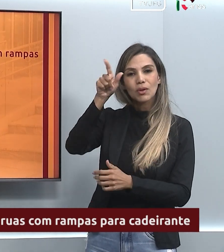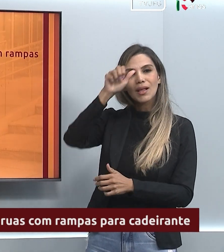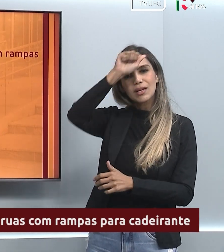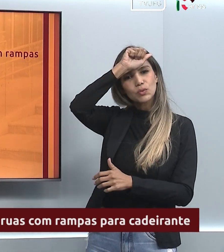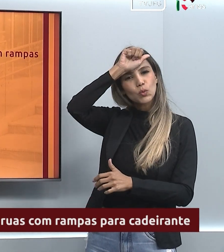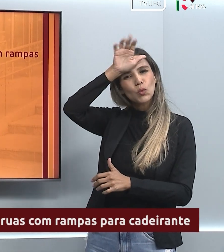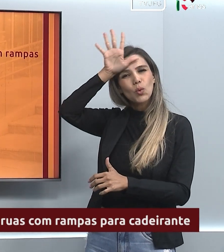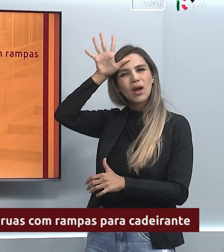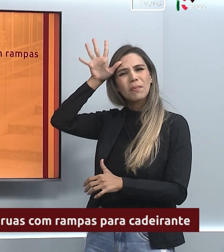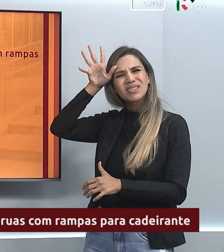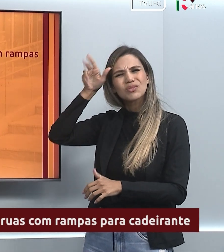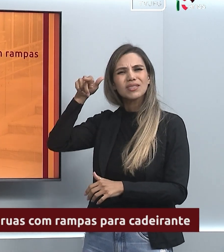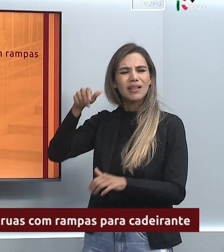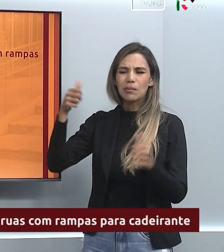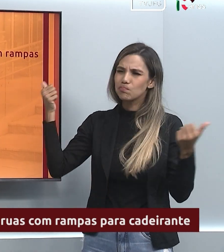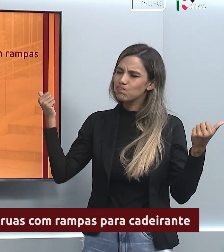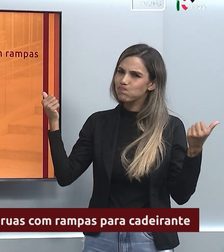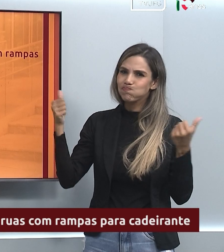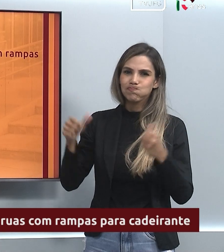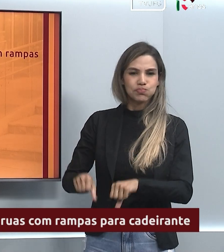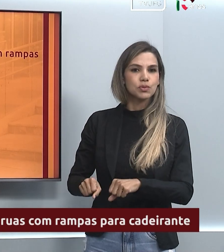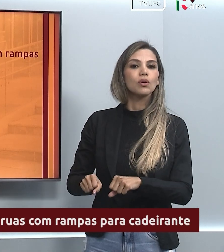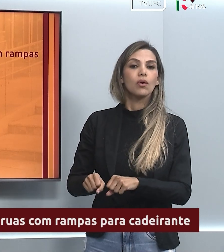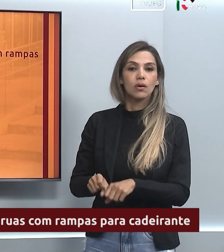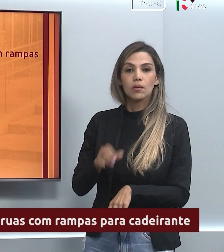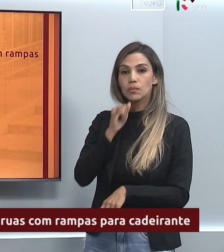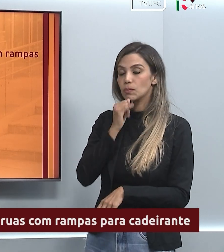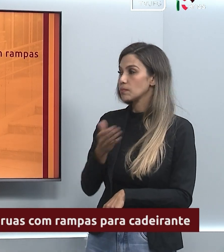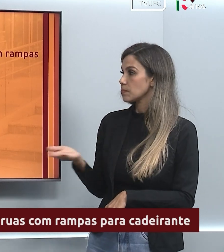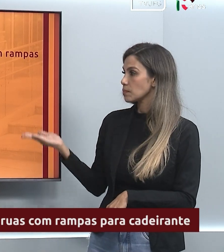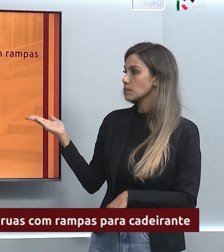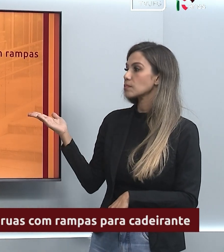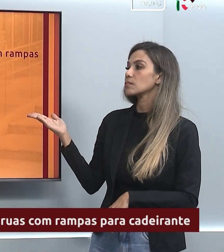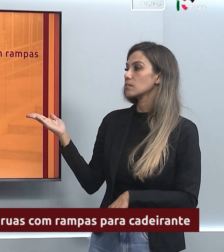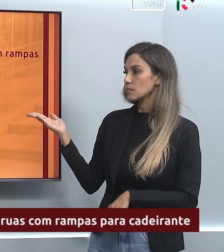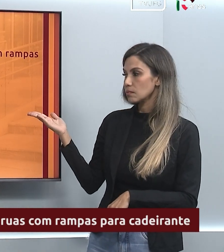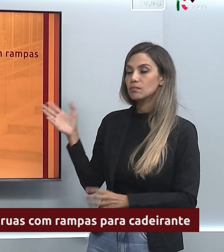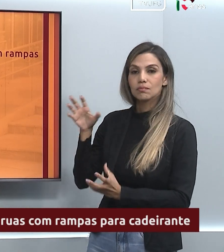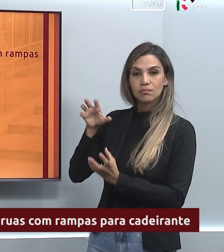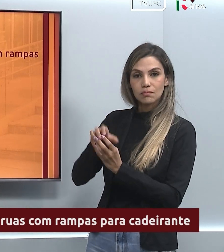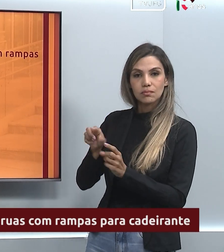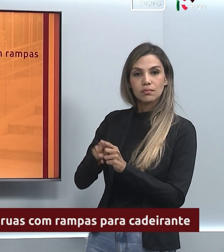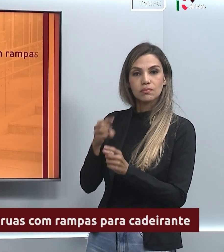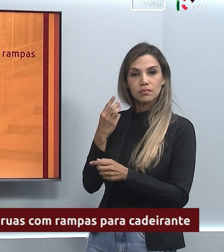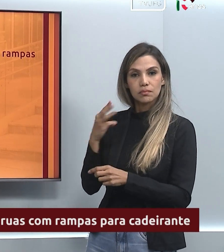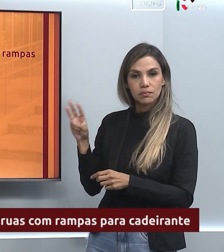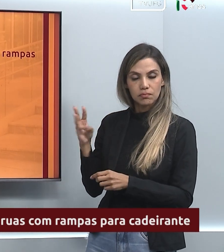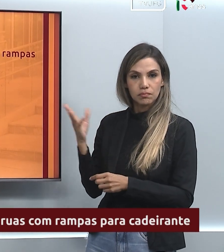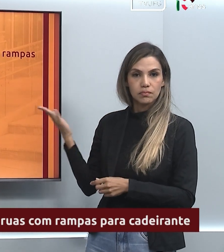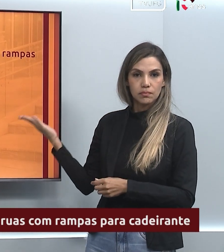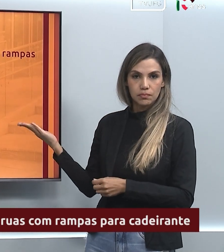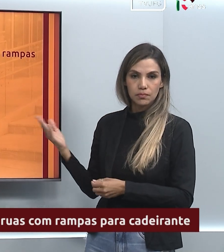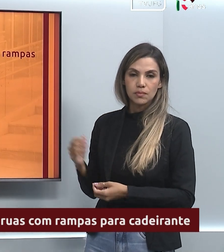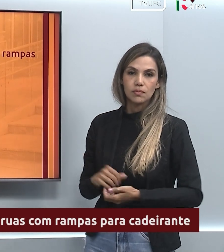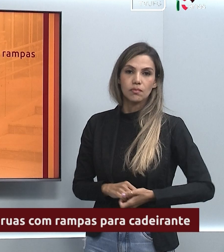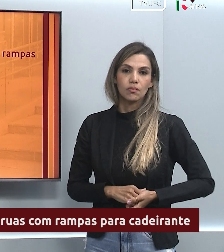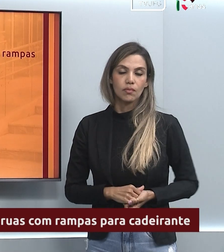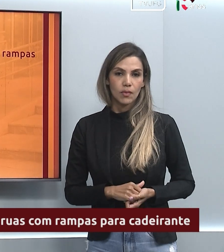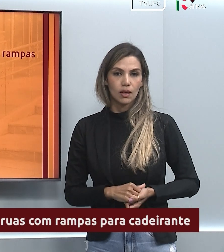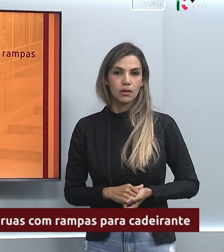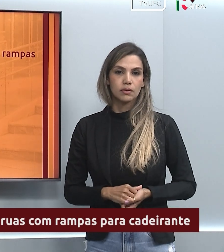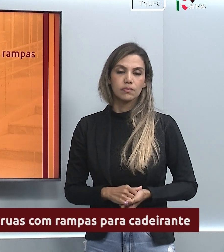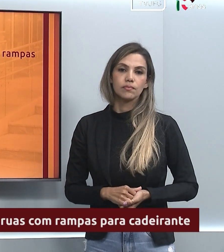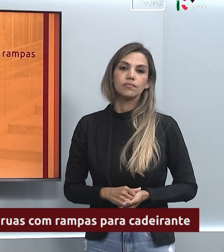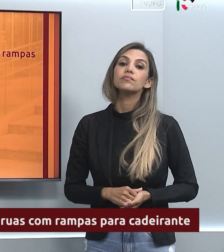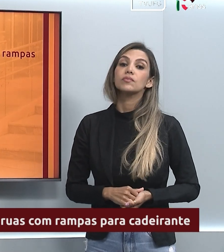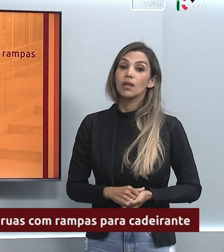teve o pior resultado e foi acompanhado por Pernambuco e Maranhão. Por outro lado, no grupo dos